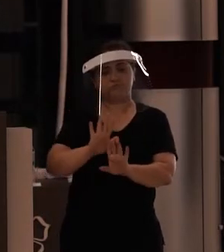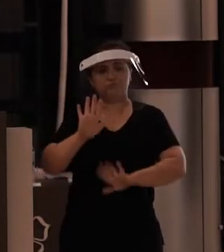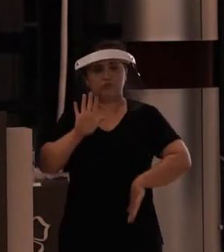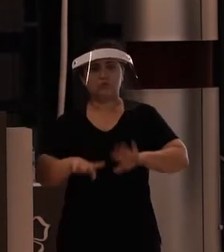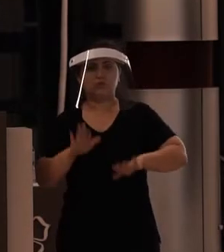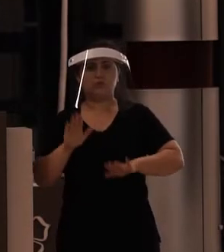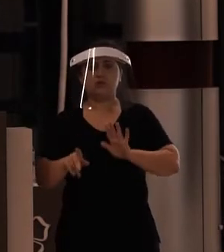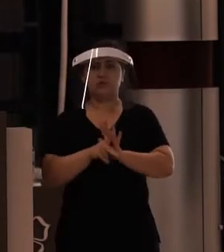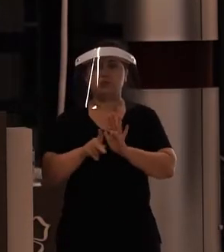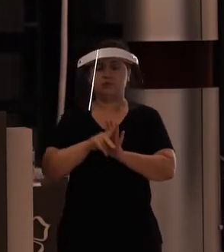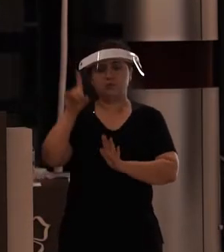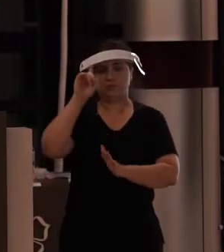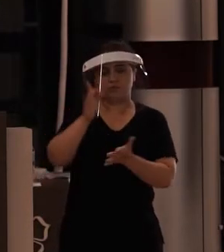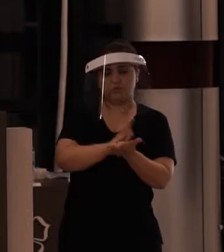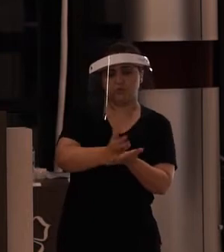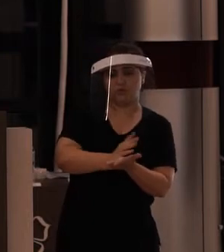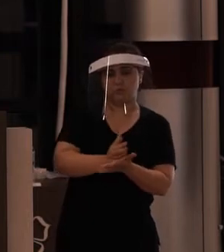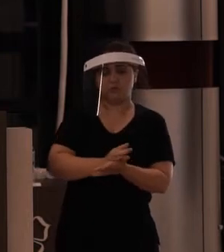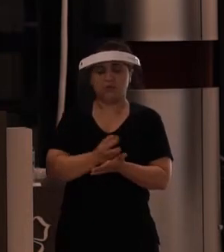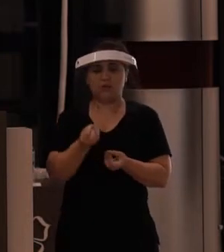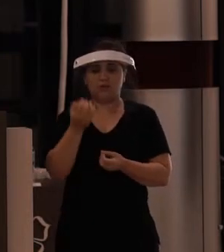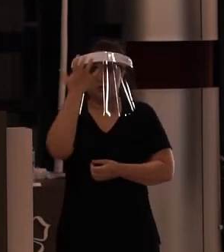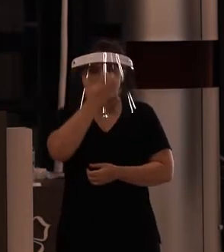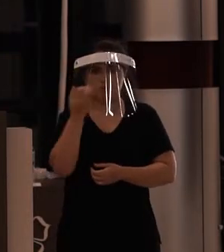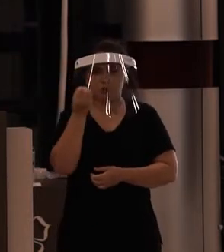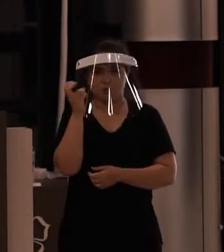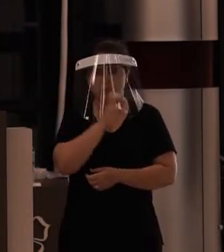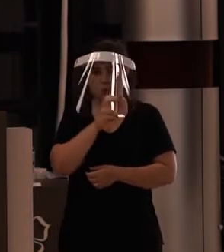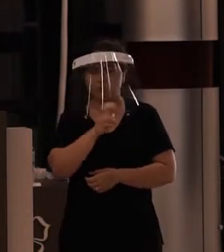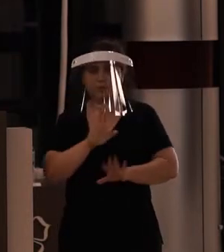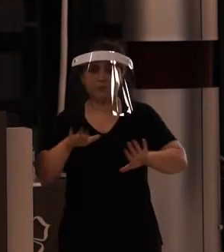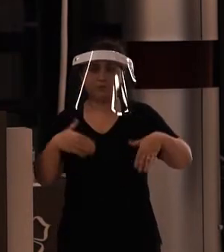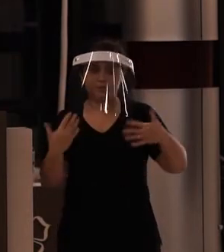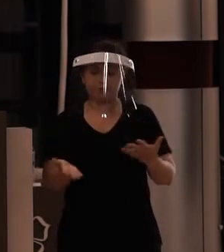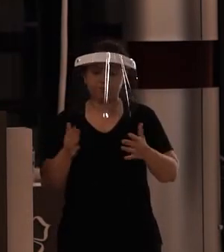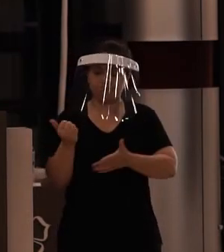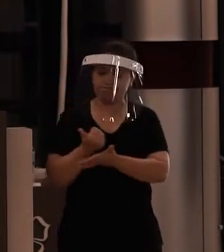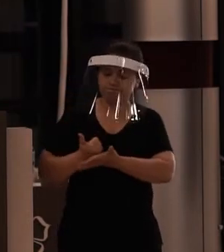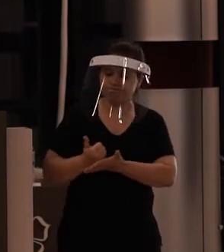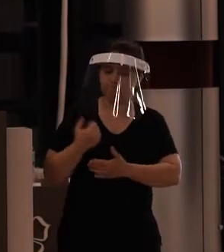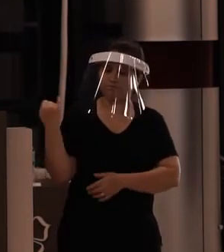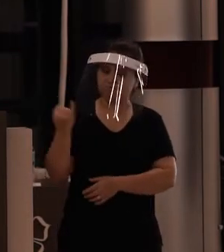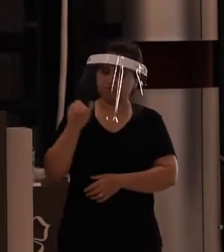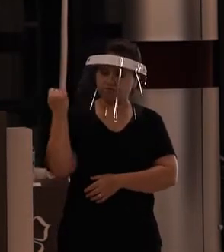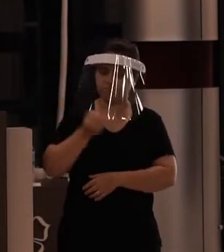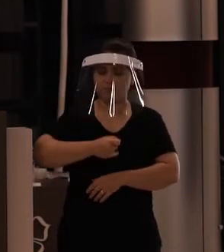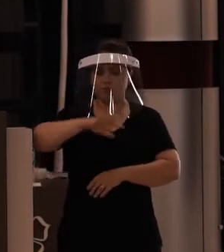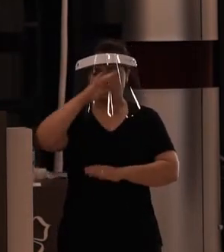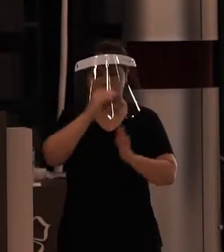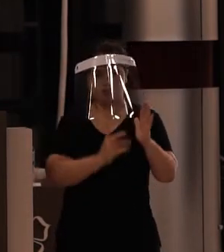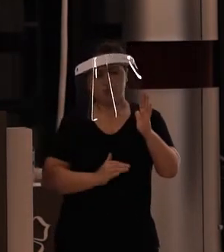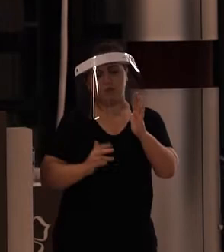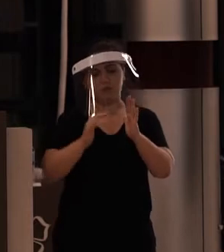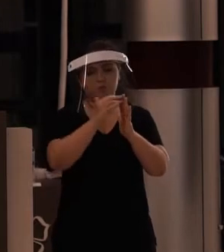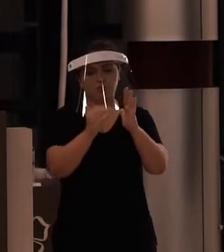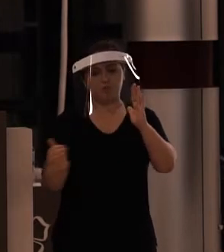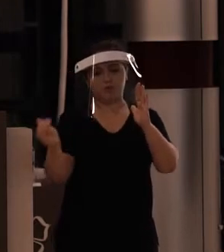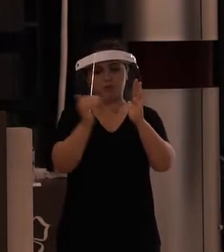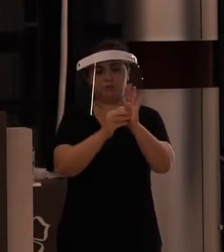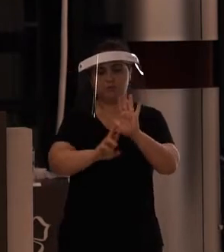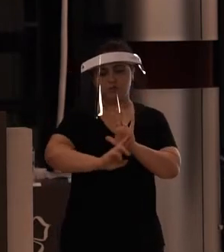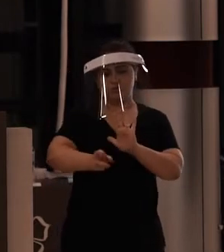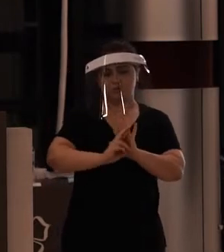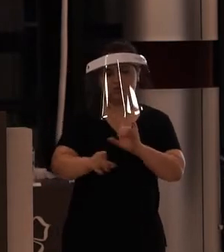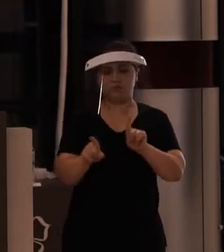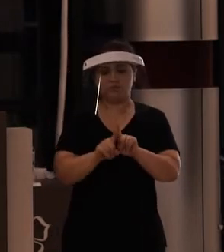ser rotina, intermediária, série emergencial. É fundamental que a temperatura máxima recomendada, a temperatura de